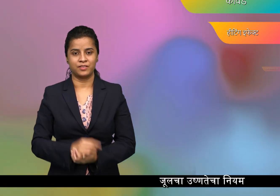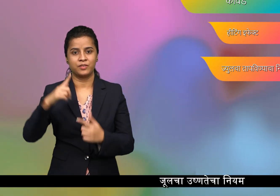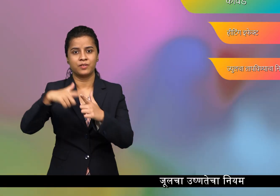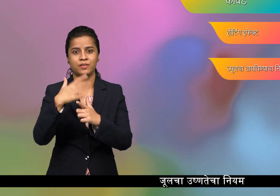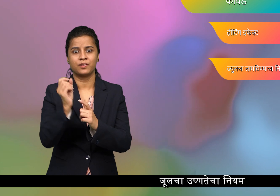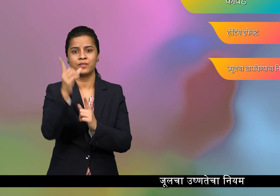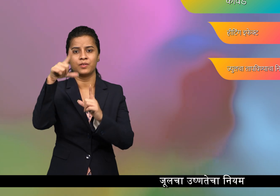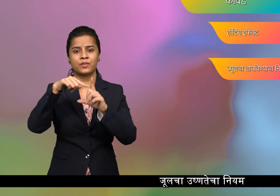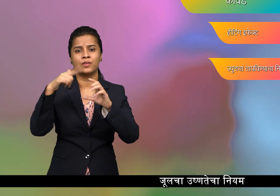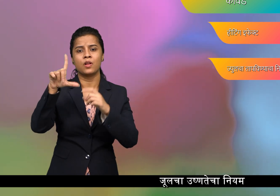जूलचा उष्णतेचा नियम,